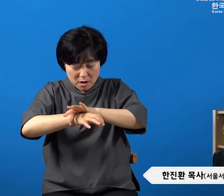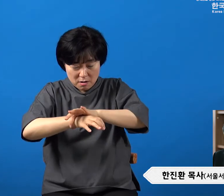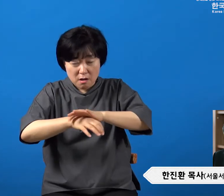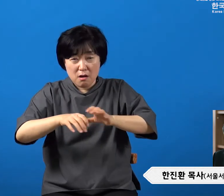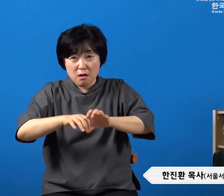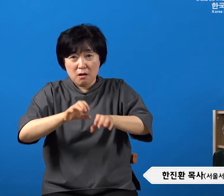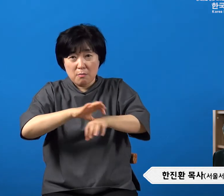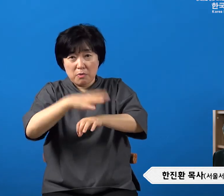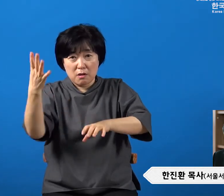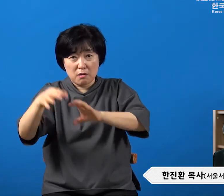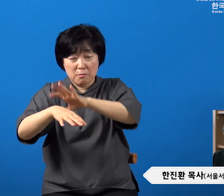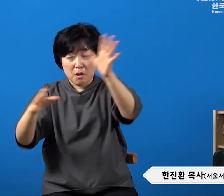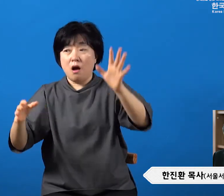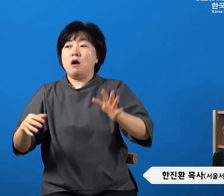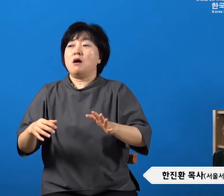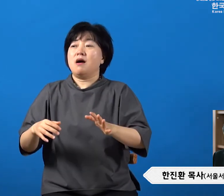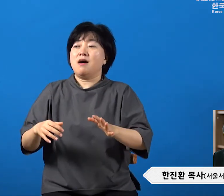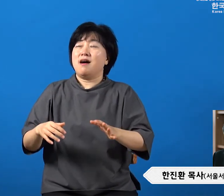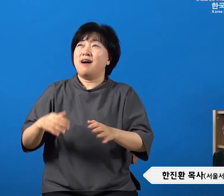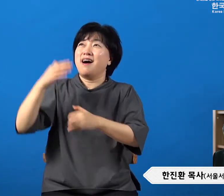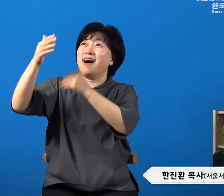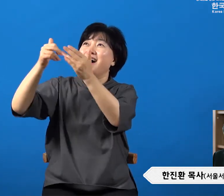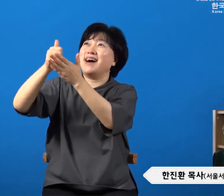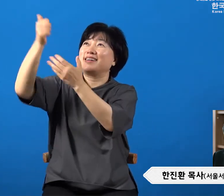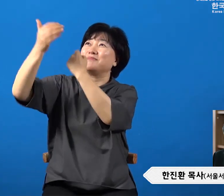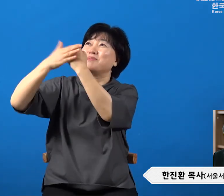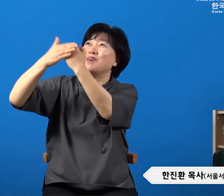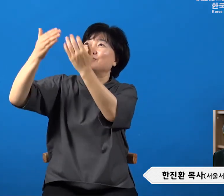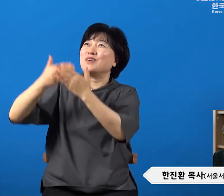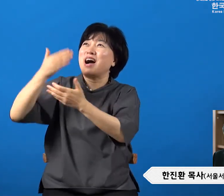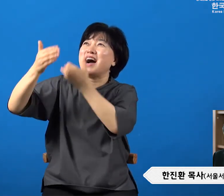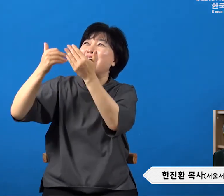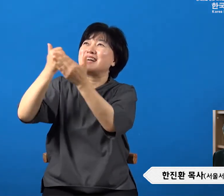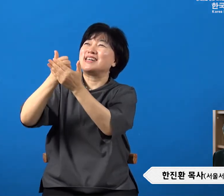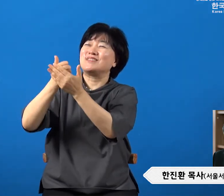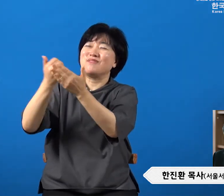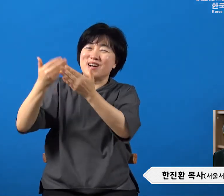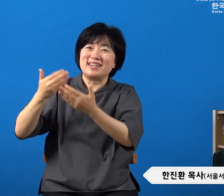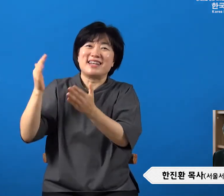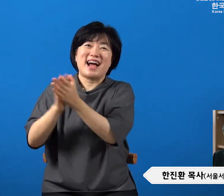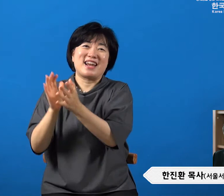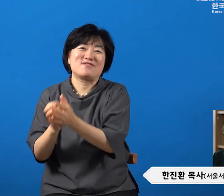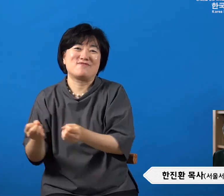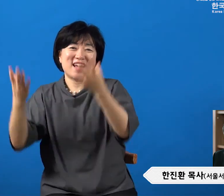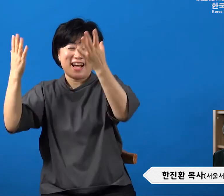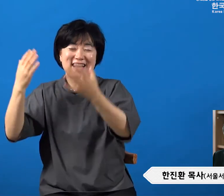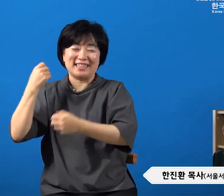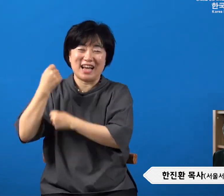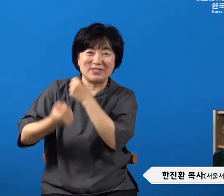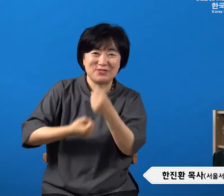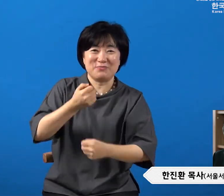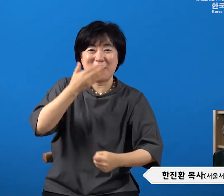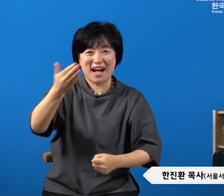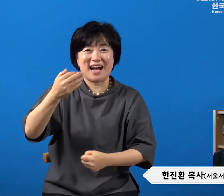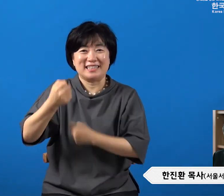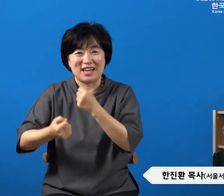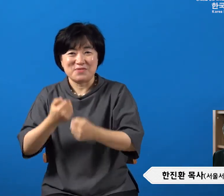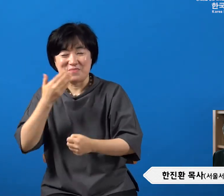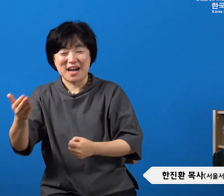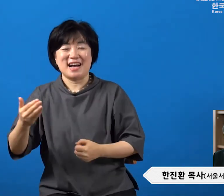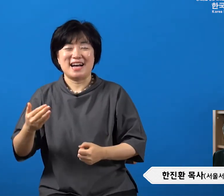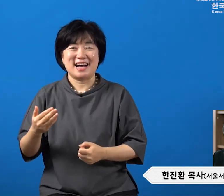봐도 하나님이 일으켜 주신 기적이 분명하니까 할렐루야 감사합니다 하면서 나가기만 하면 이제 자유를 누릴 수